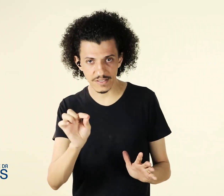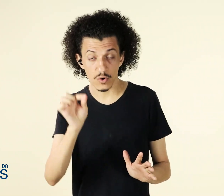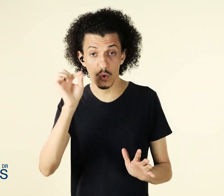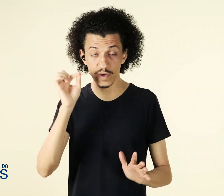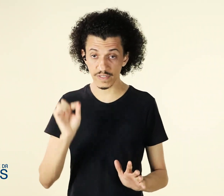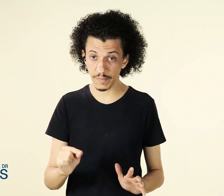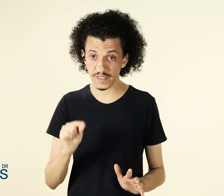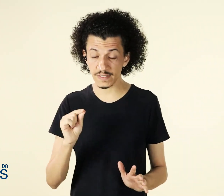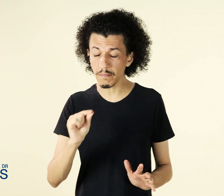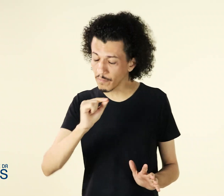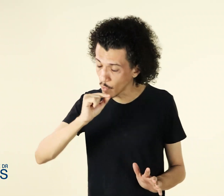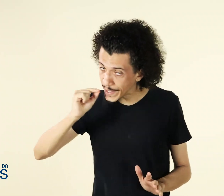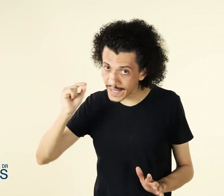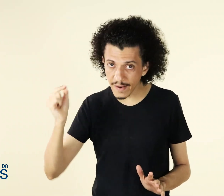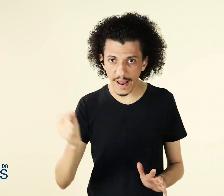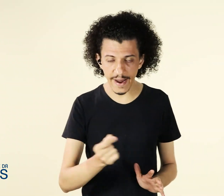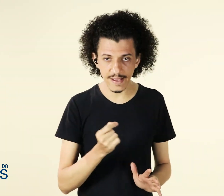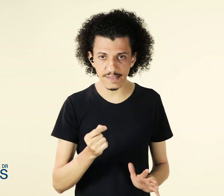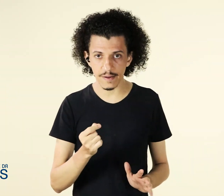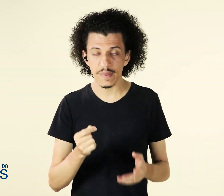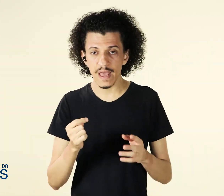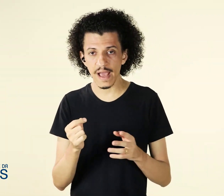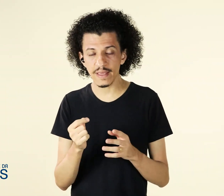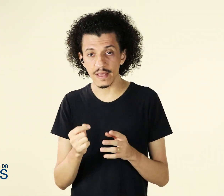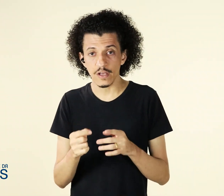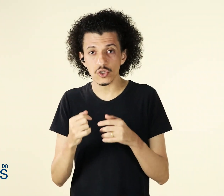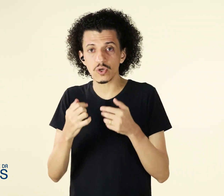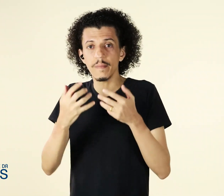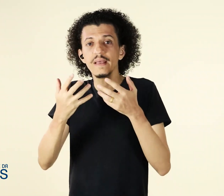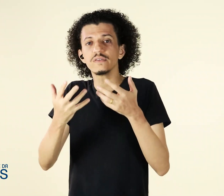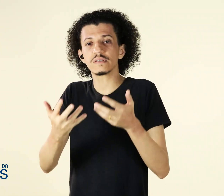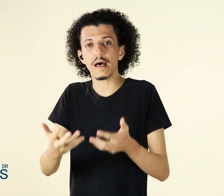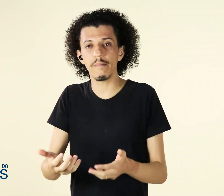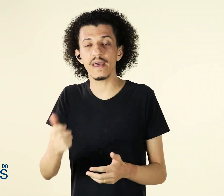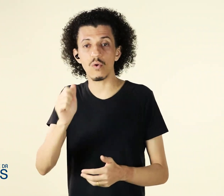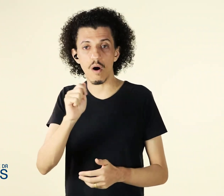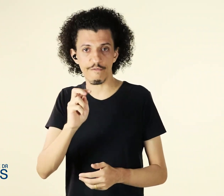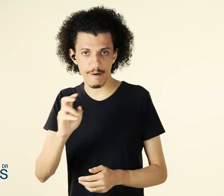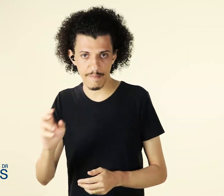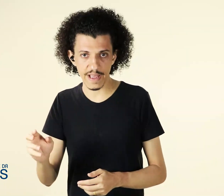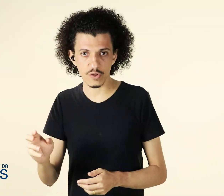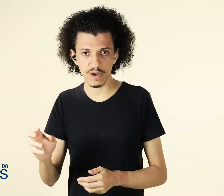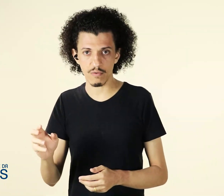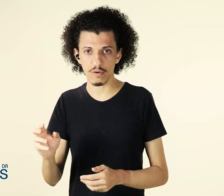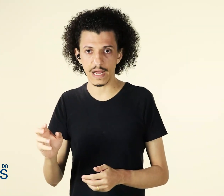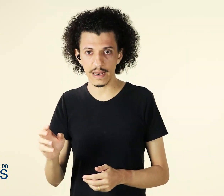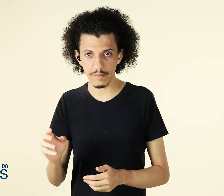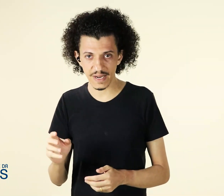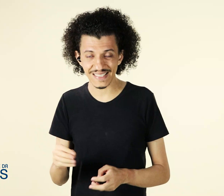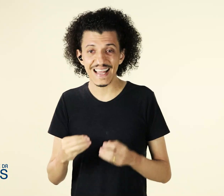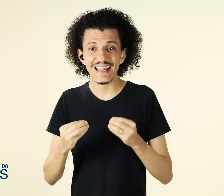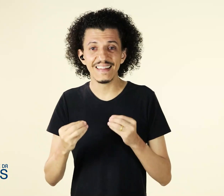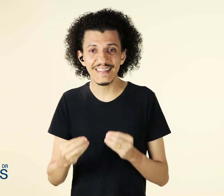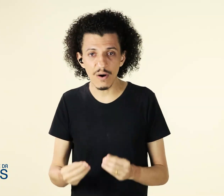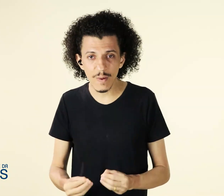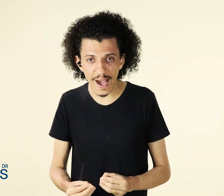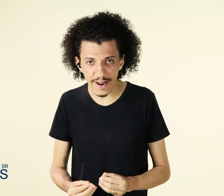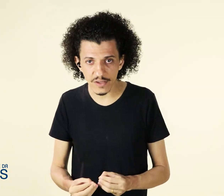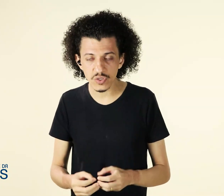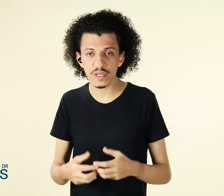o que você precisa ter muita clareza é que somente saber o alfabeto manual da Libras não garante que